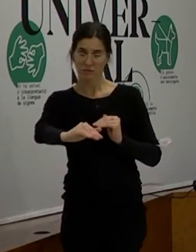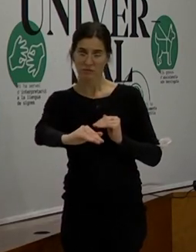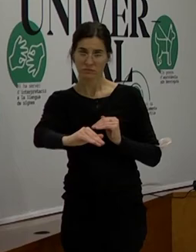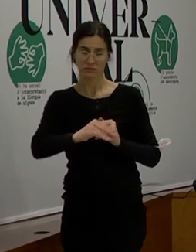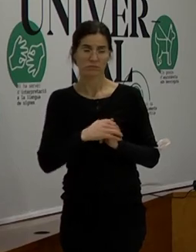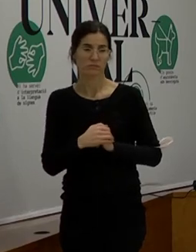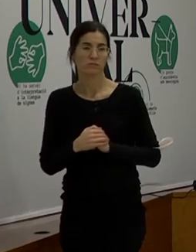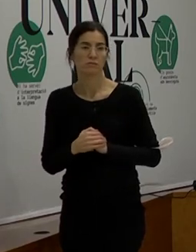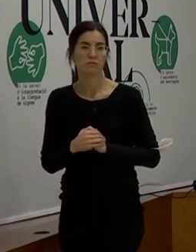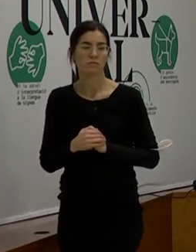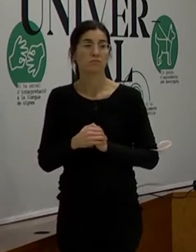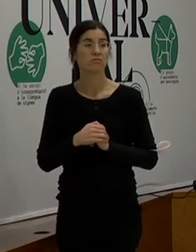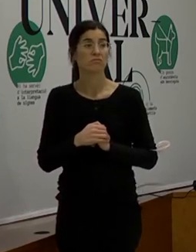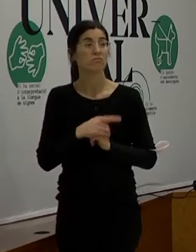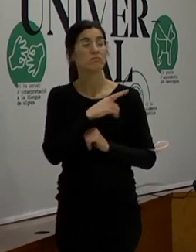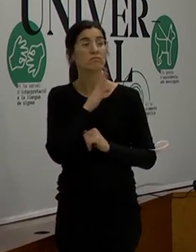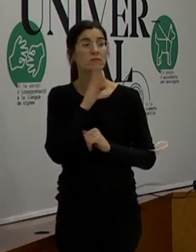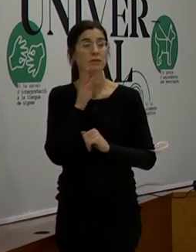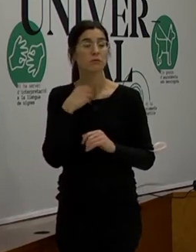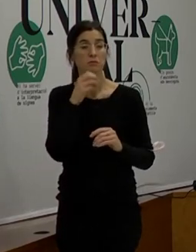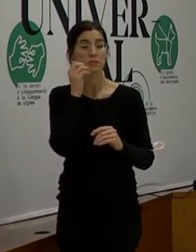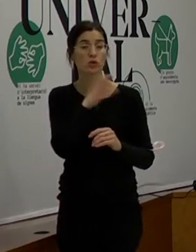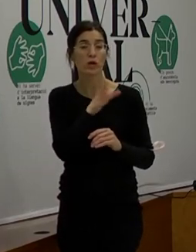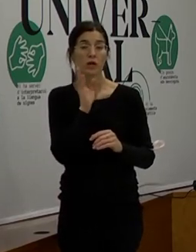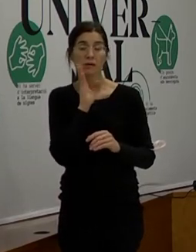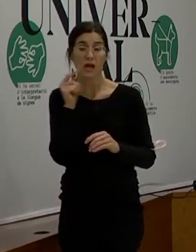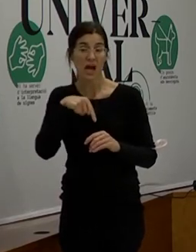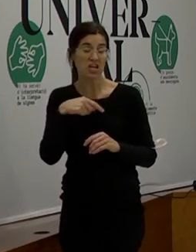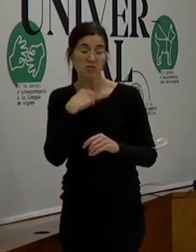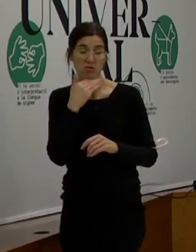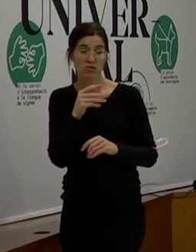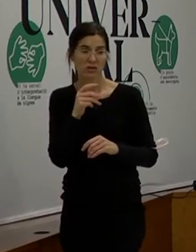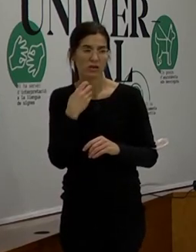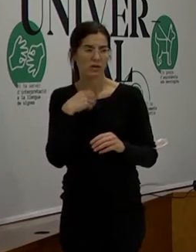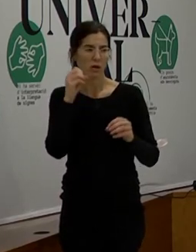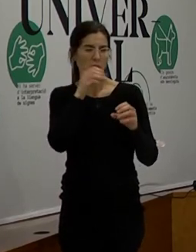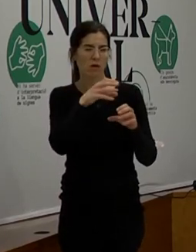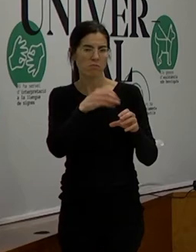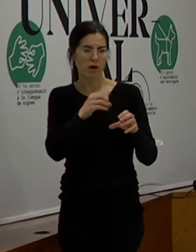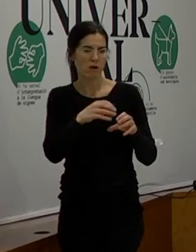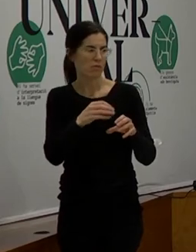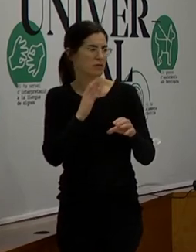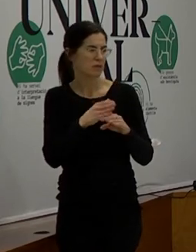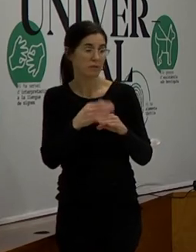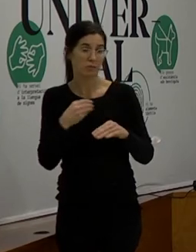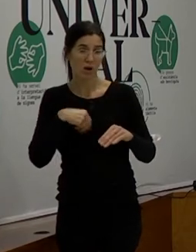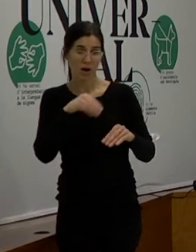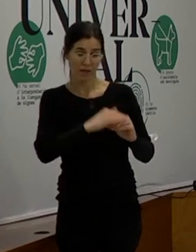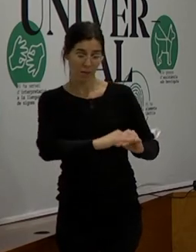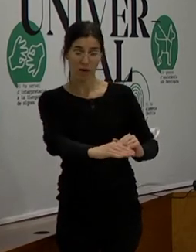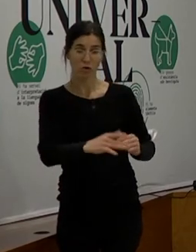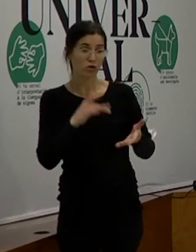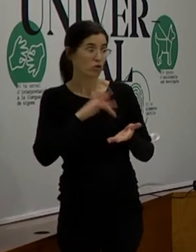Sí, veus? I què passava amb aquestes escombraries? No sé si passa aquí, que sempre s'omplia la de baix. I quan anaves estava